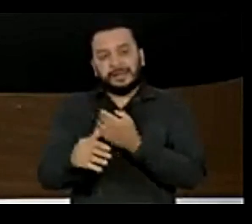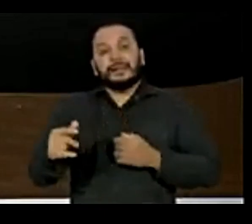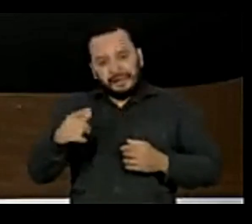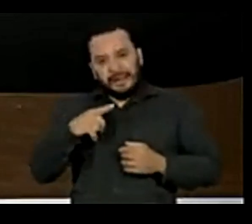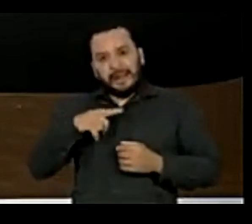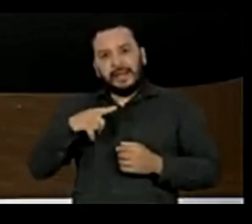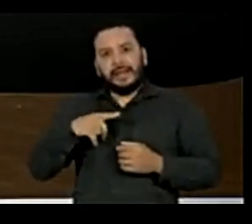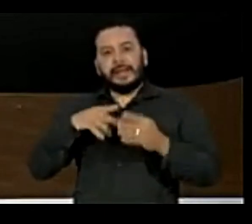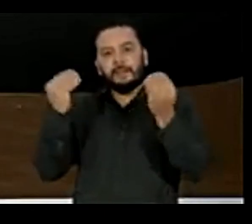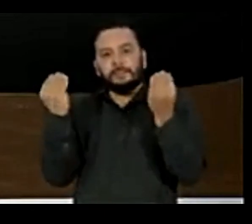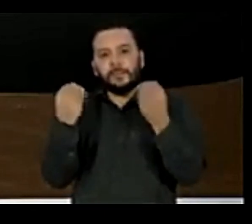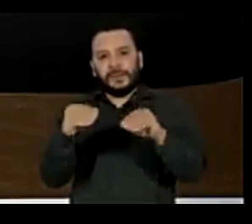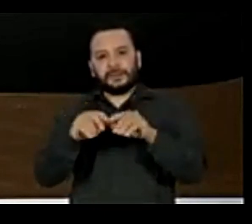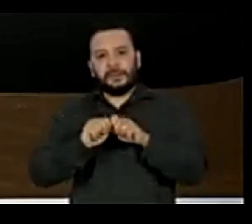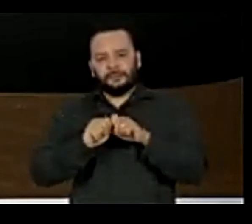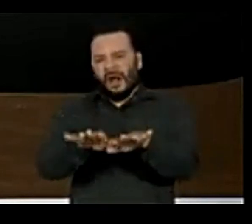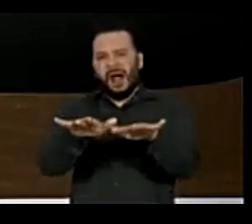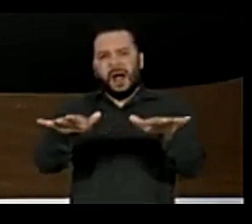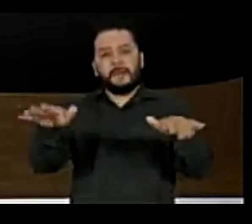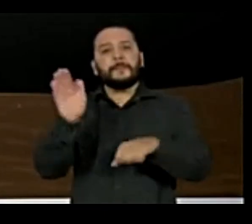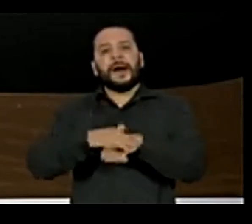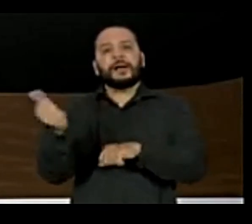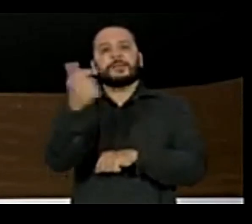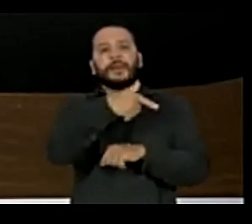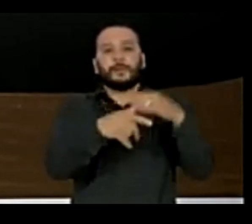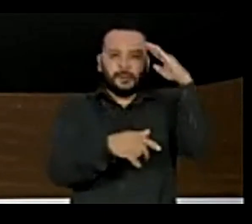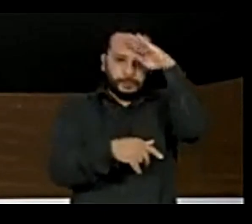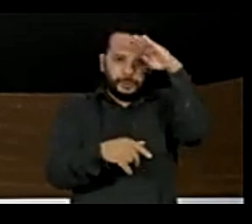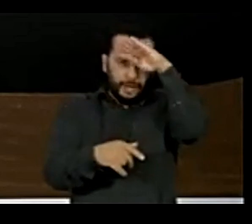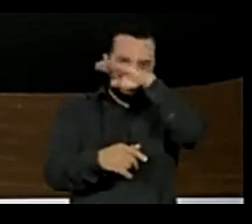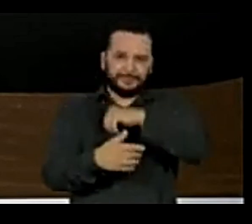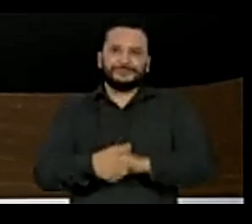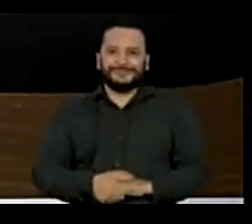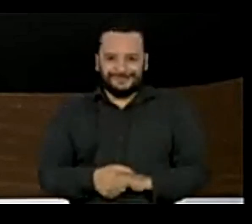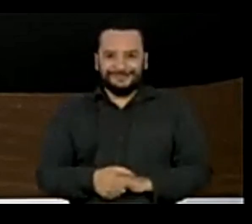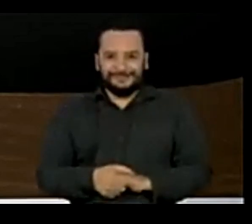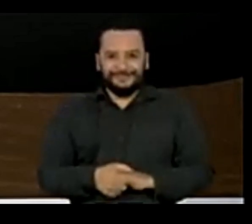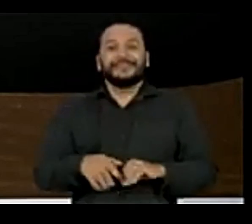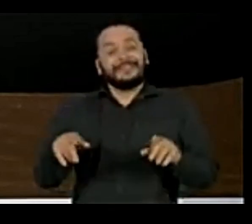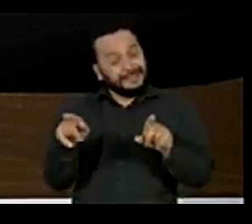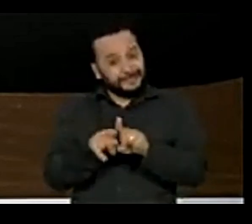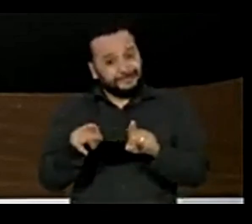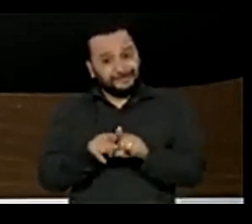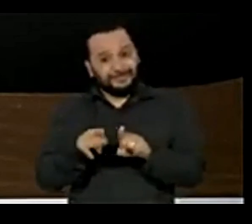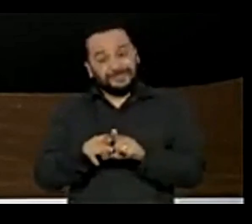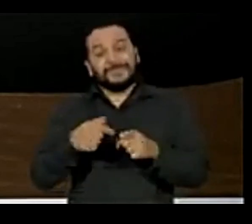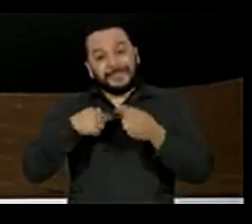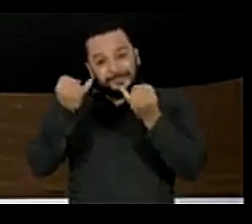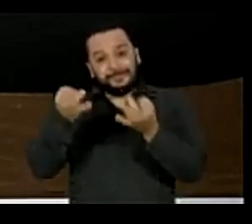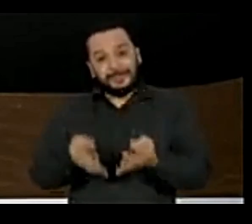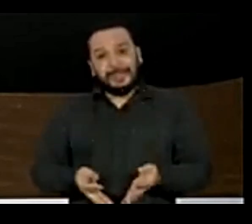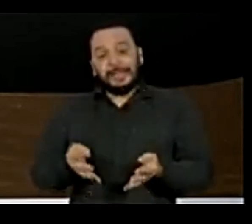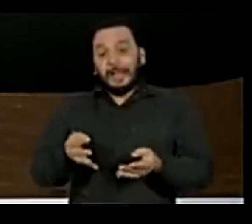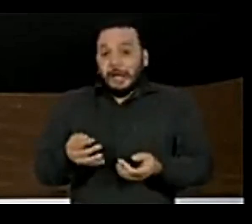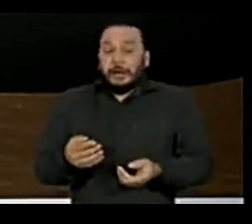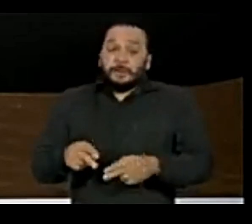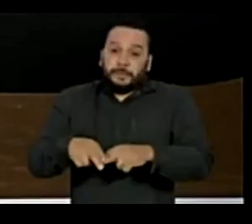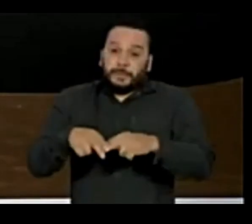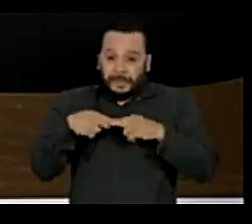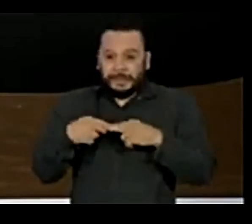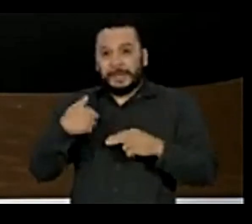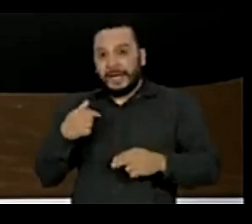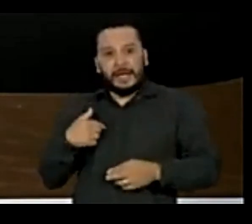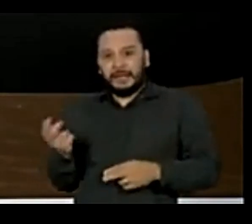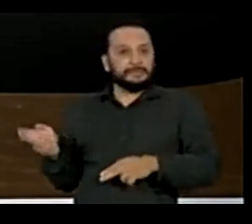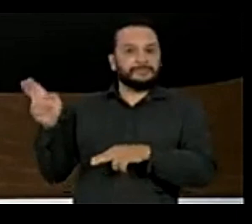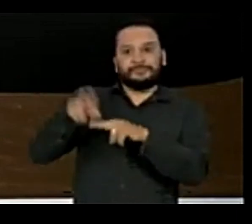em suas publicações que o presidente Jair Bolsonaro muitas vezes. E isso talvez explique o rebuliço da sua presença